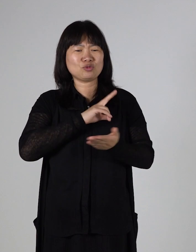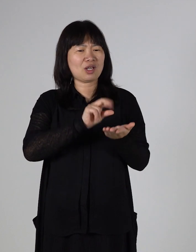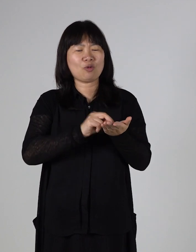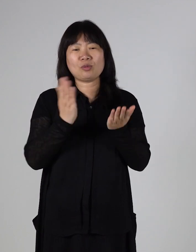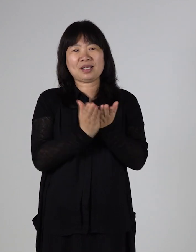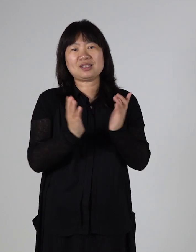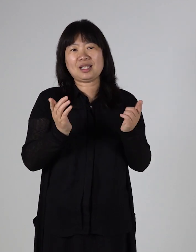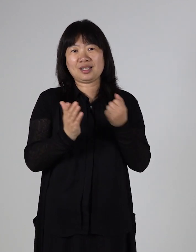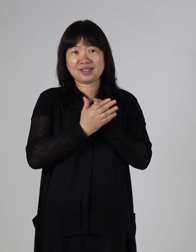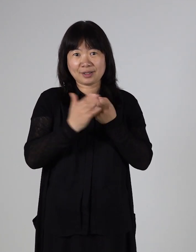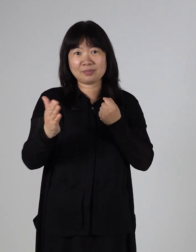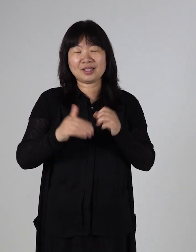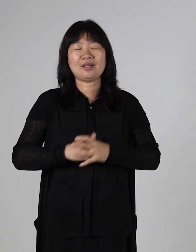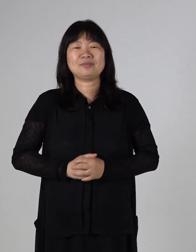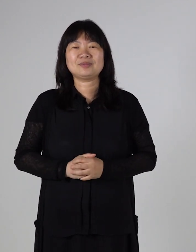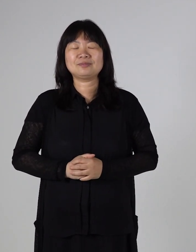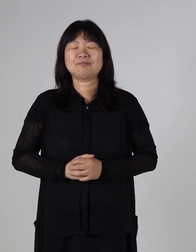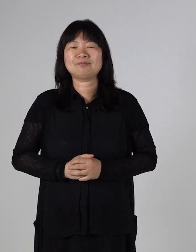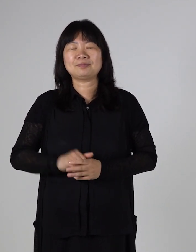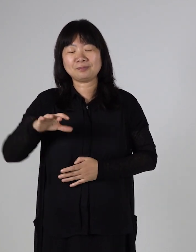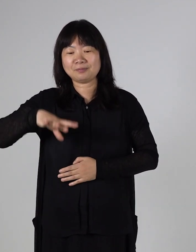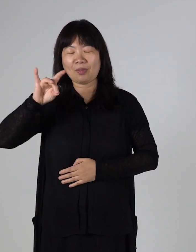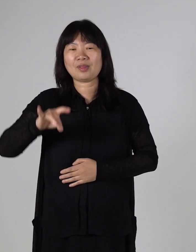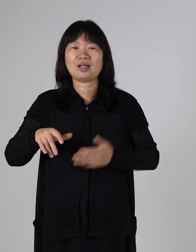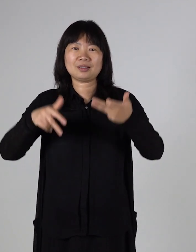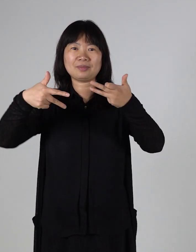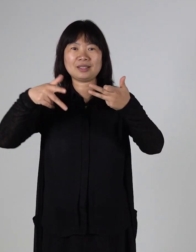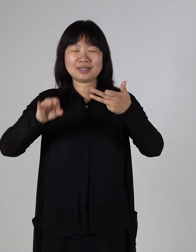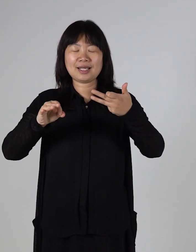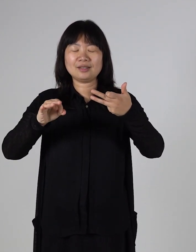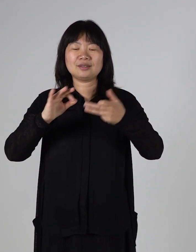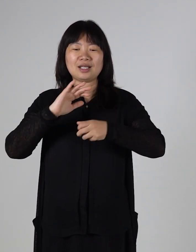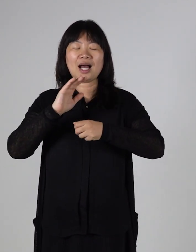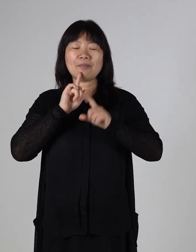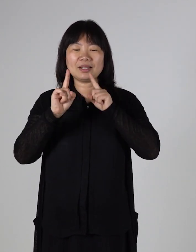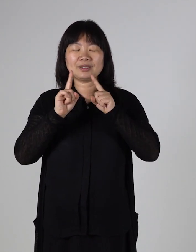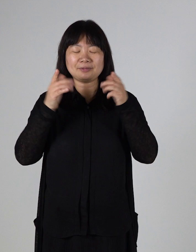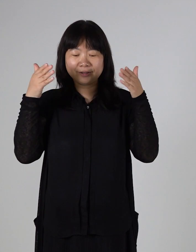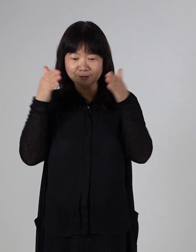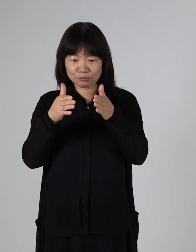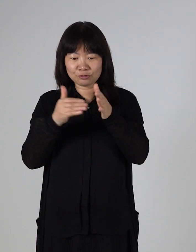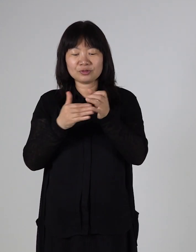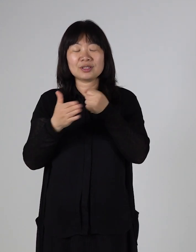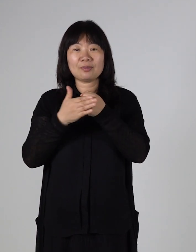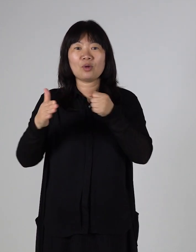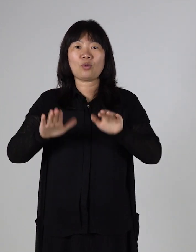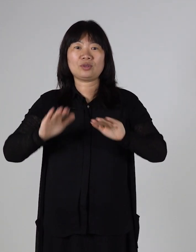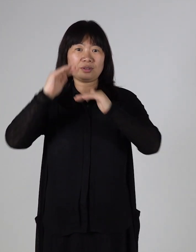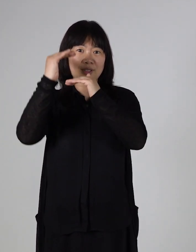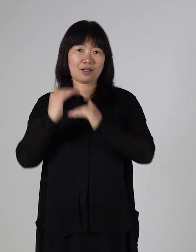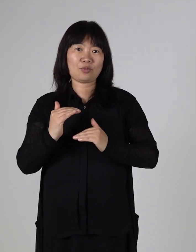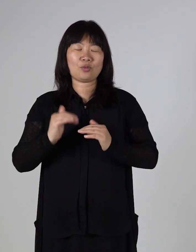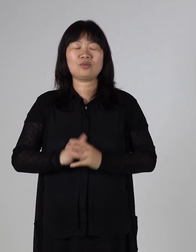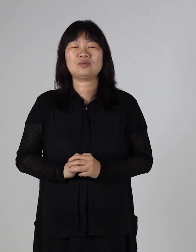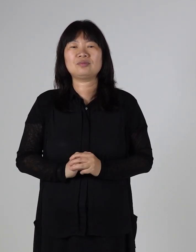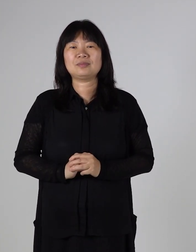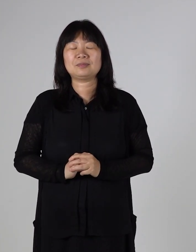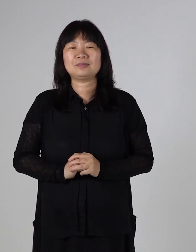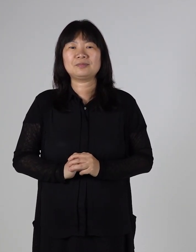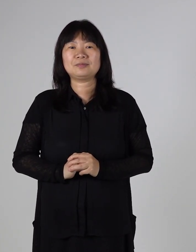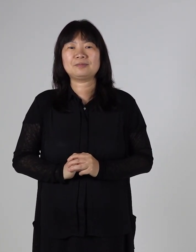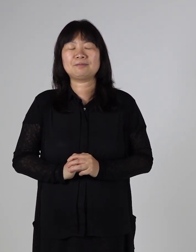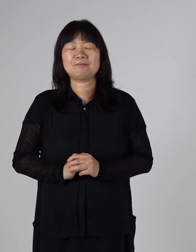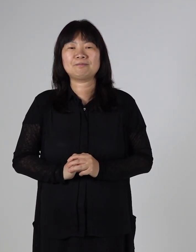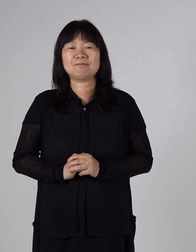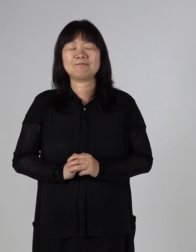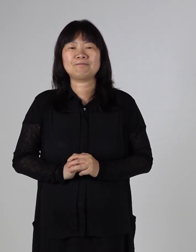이 본문에 좀 집중을 하다 보니까, 오늘 내용이 그렇게